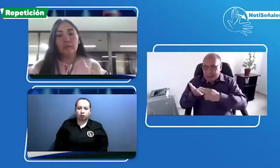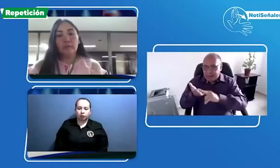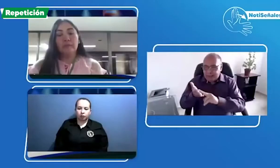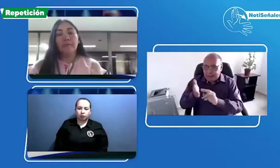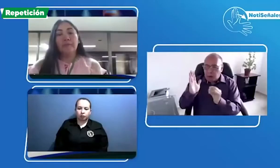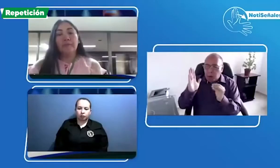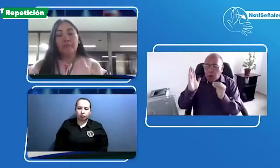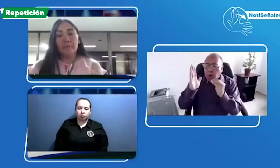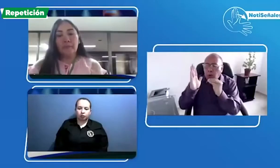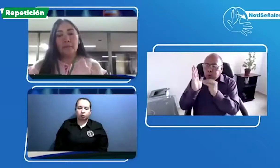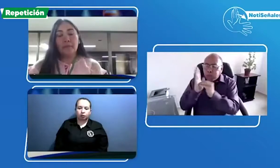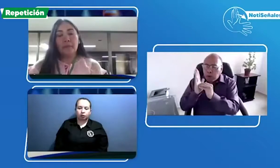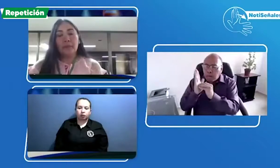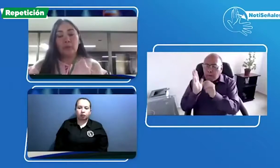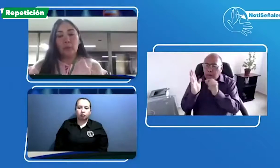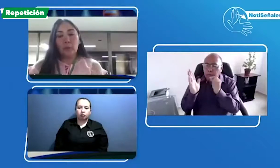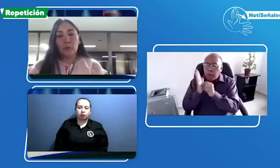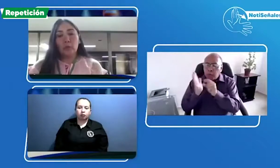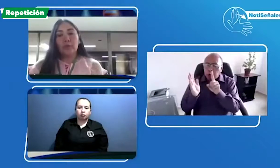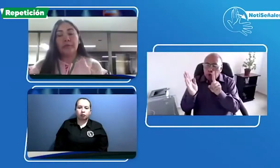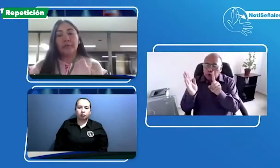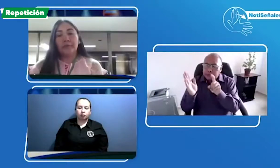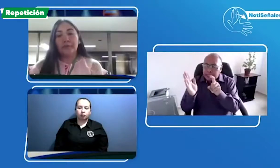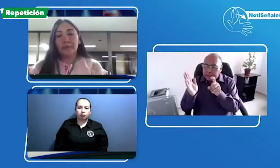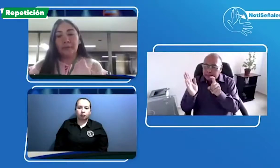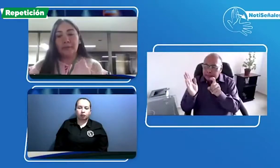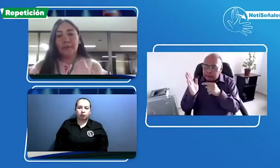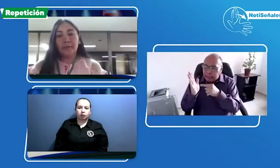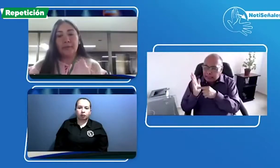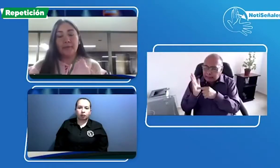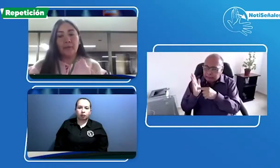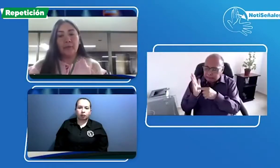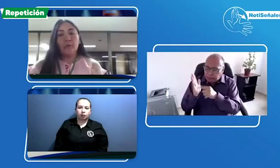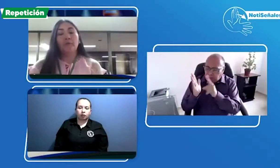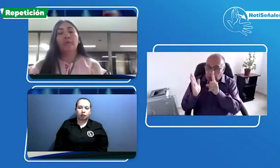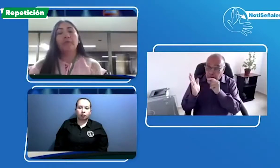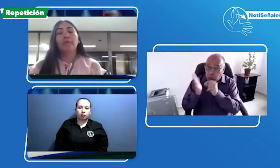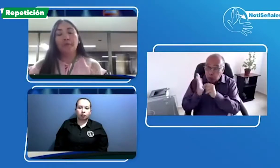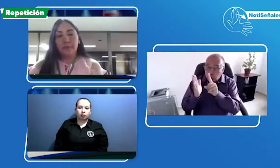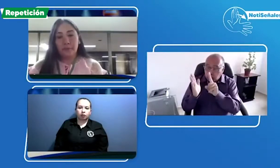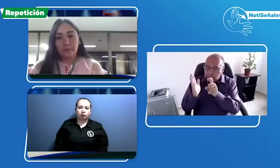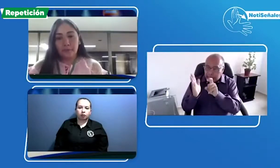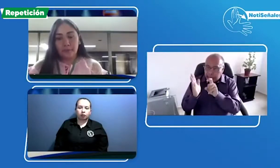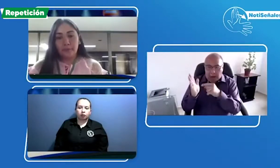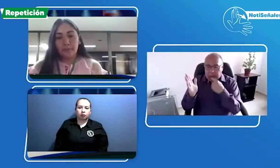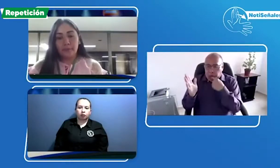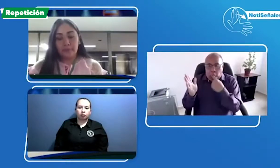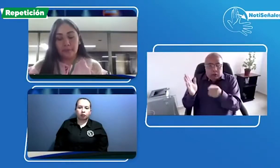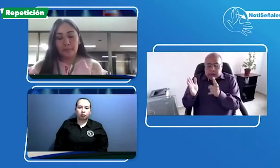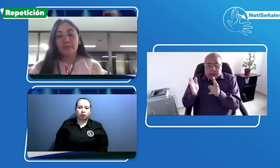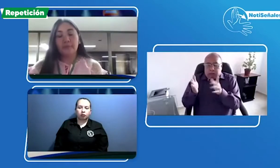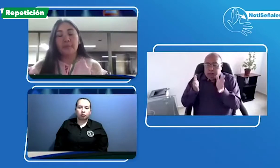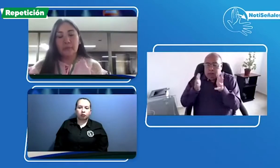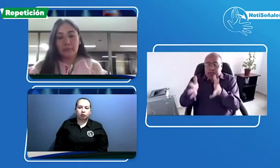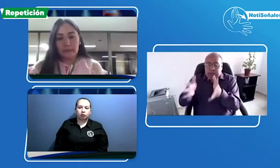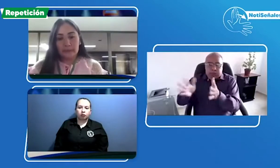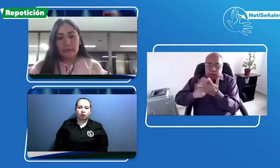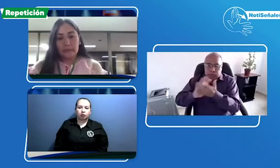Sin embargo, nosotros tenemos el contrato que se le ha hecho a un intérprete y allí en el punto 6,